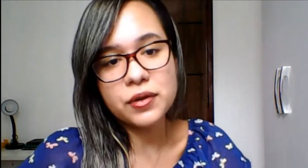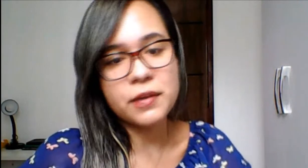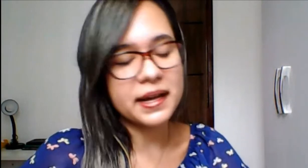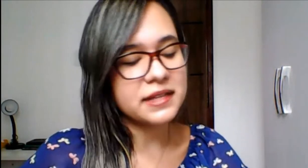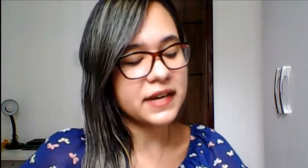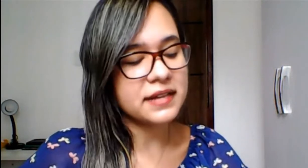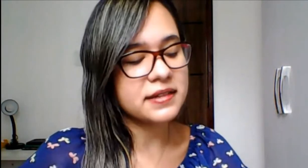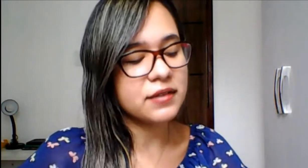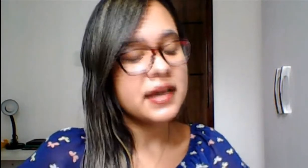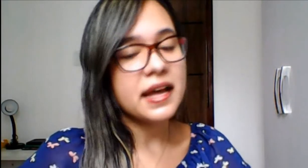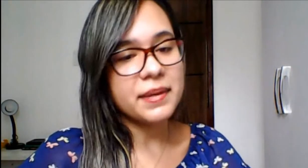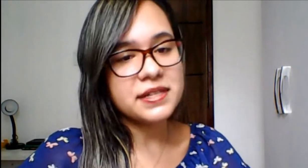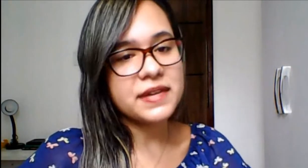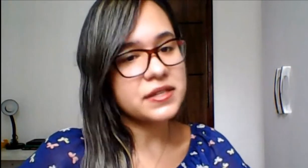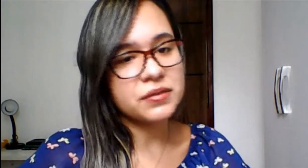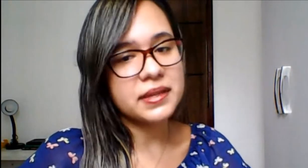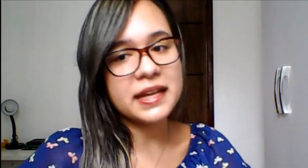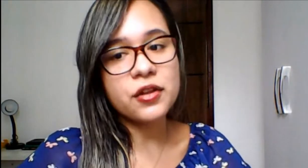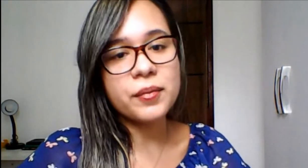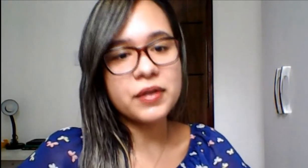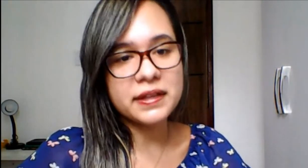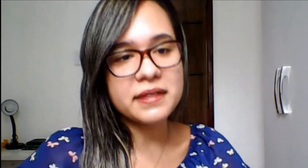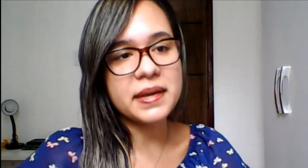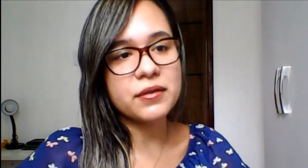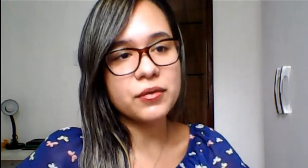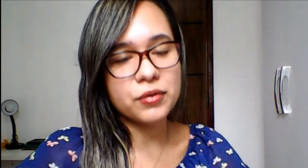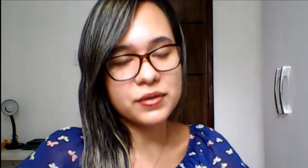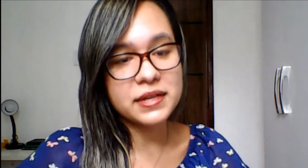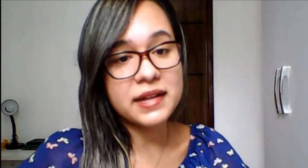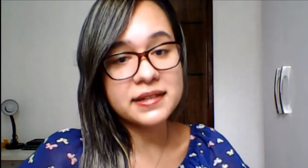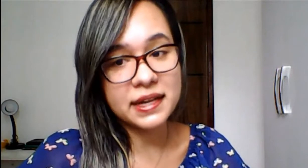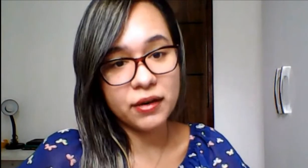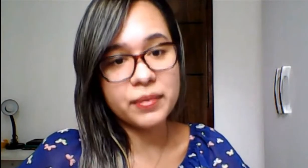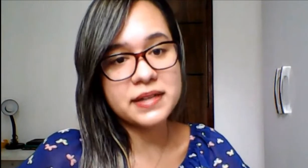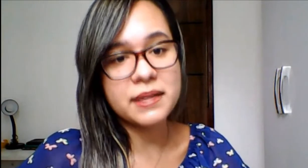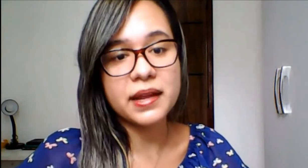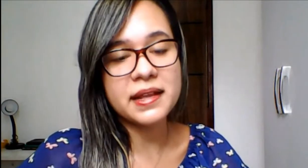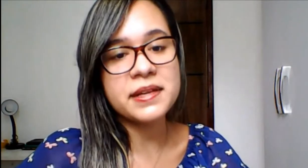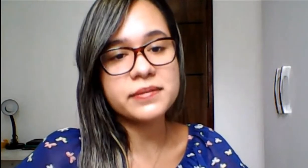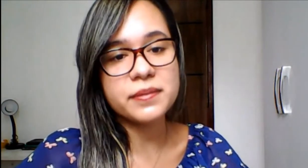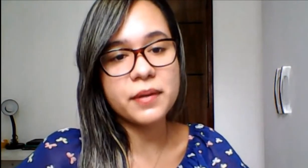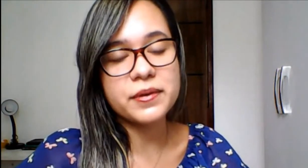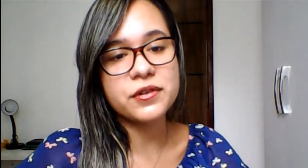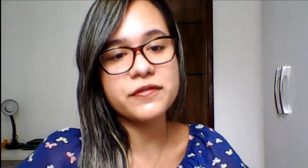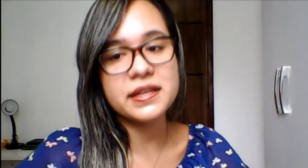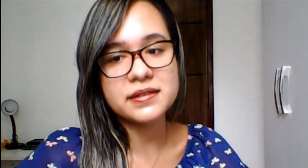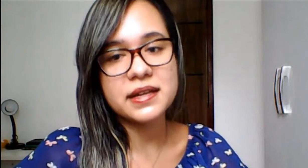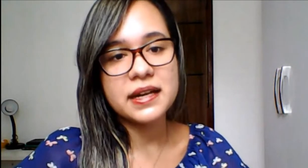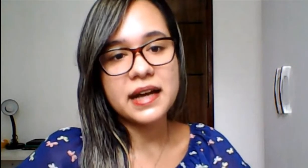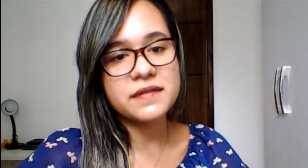uma classificação, é mais difícil. Nem todo mundo tem entendimento do conceito da célula, por exemplo, até mesmo os próprios ouvintes. Às vezes